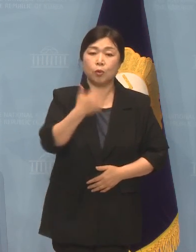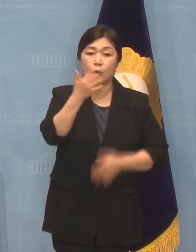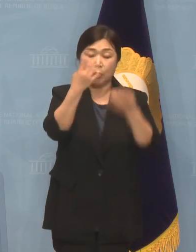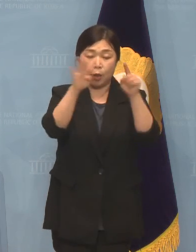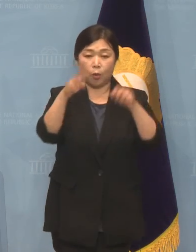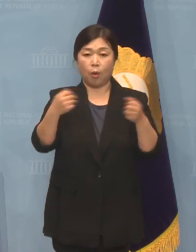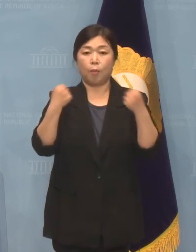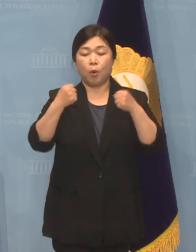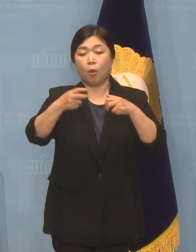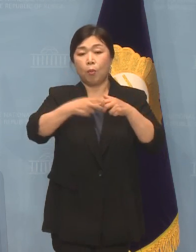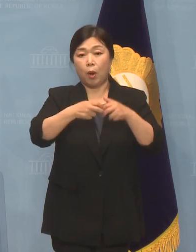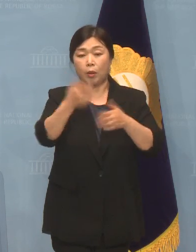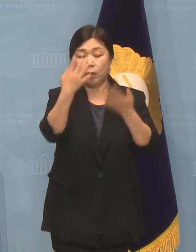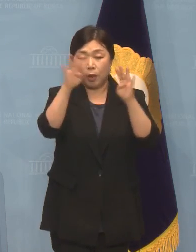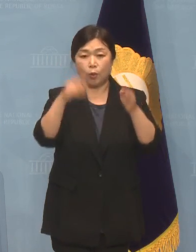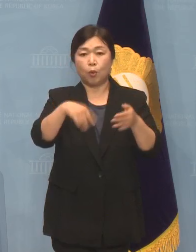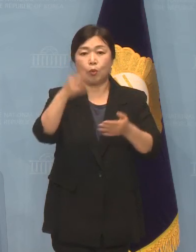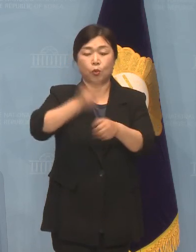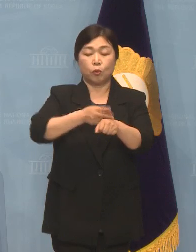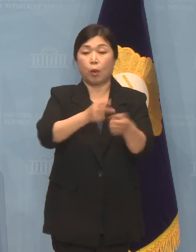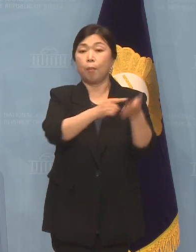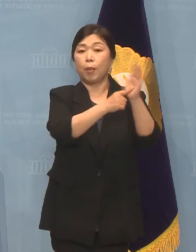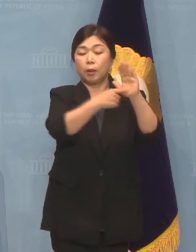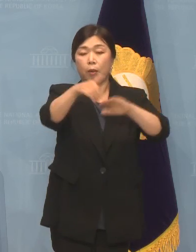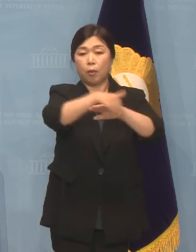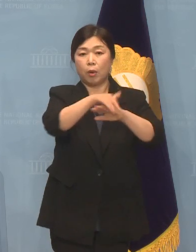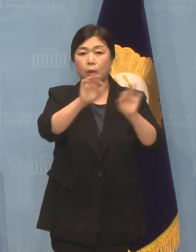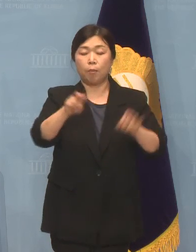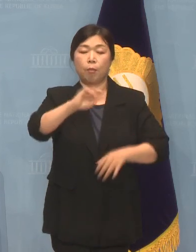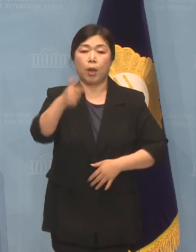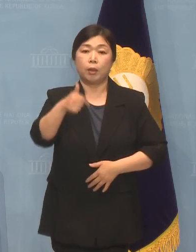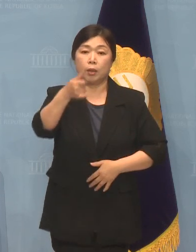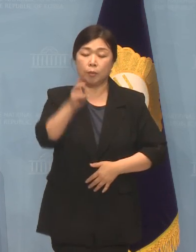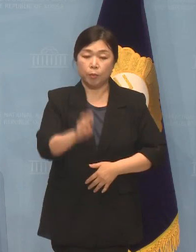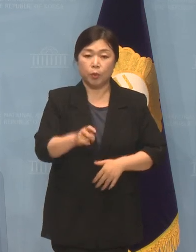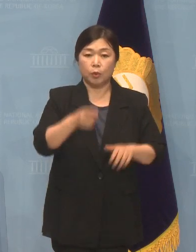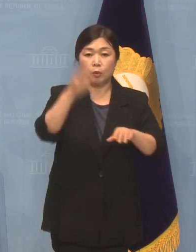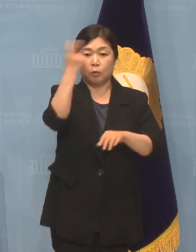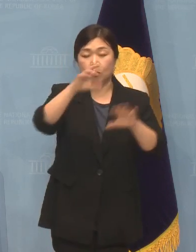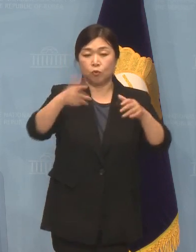서울대학교 보건대학원 교수가 발제할 예정이며 김만흠